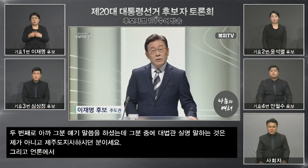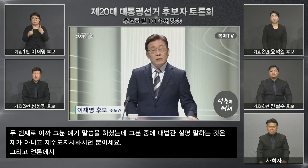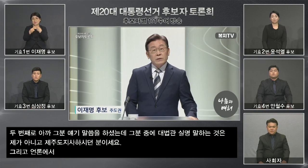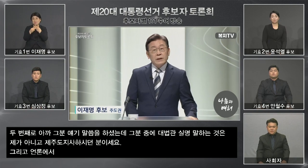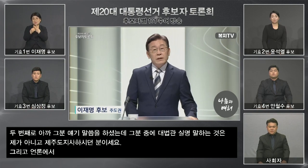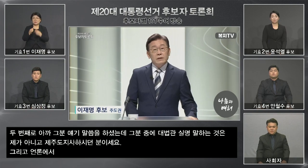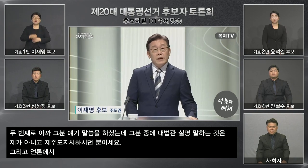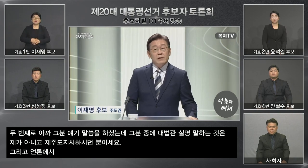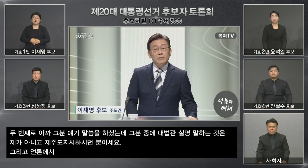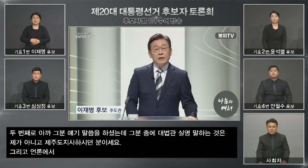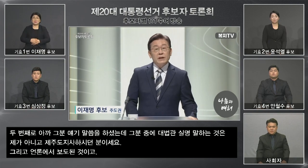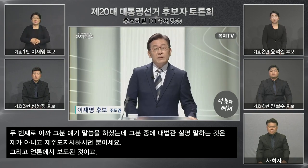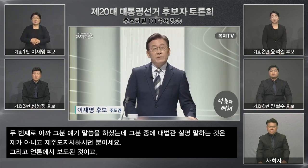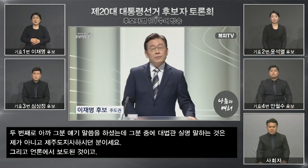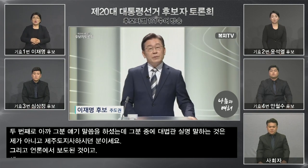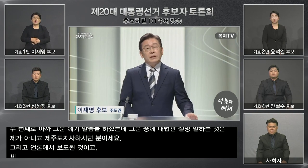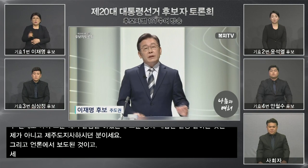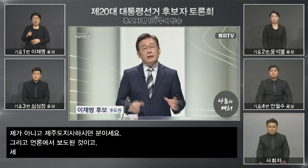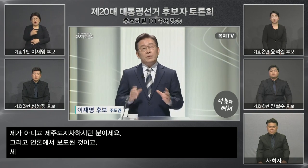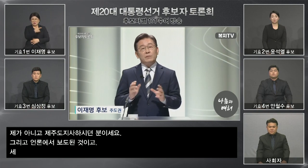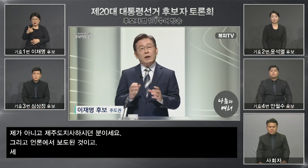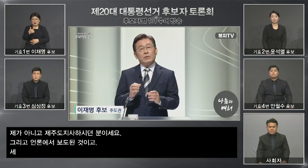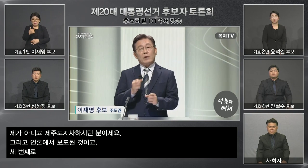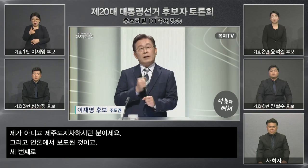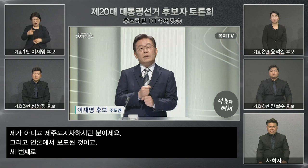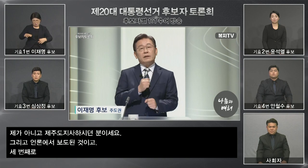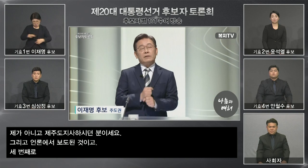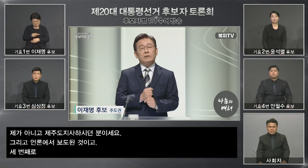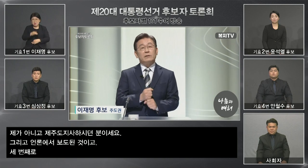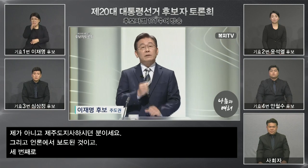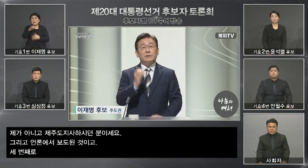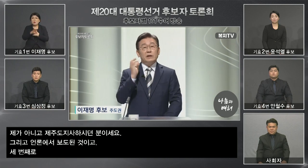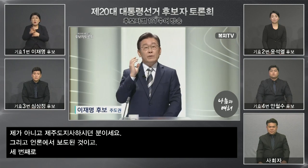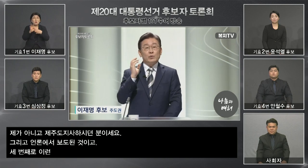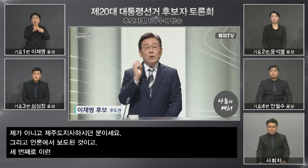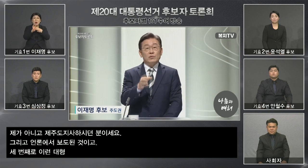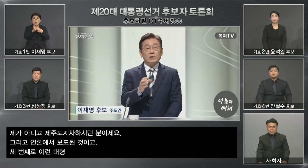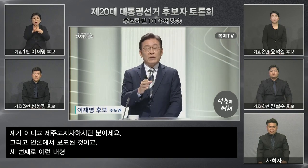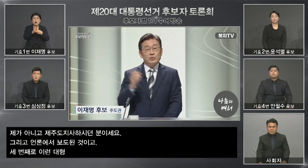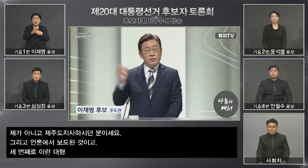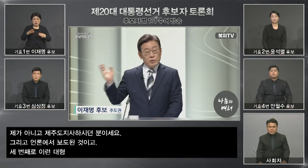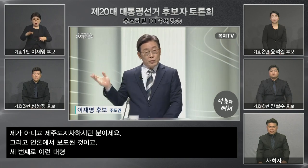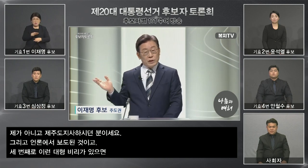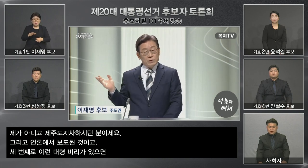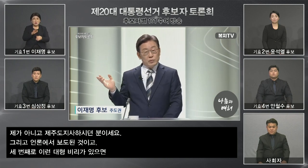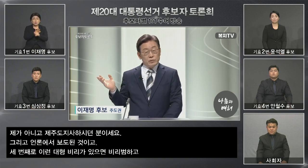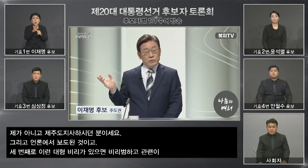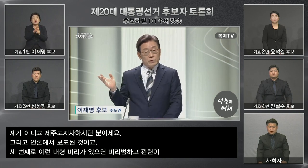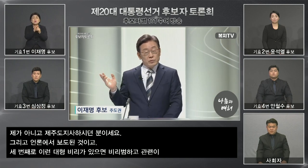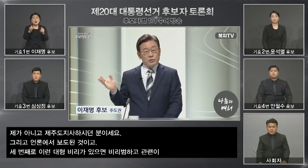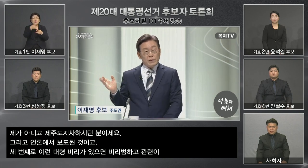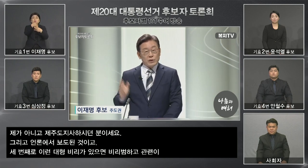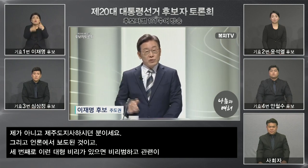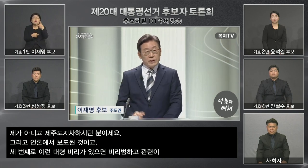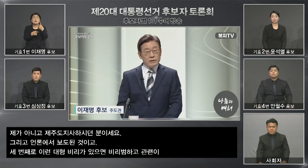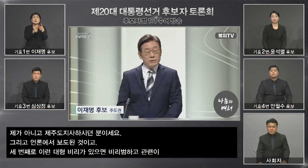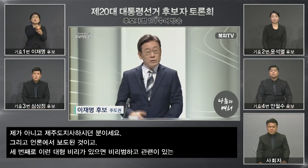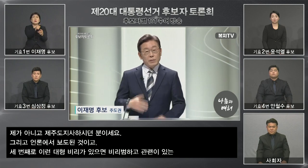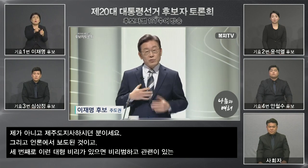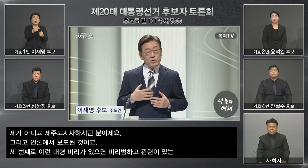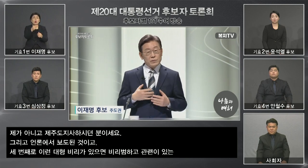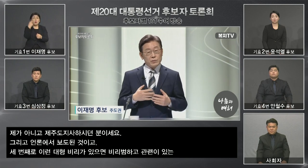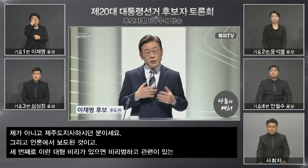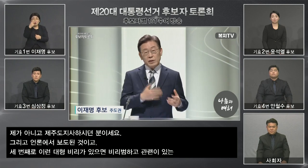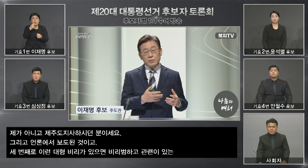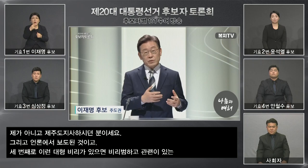이런 대형 비리가 있으면 비리범하고 관련이 있는 거는 그 비리범을 도와준 사람, 윤석열 후보 같은 분, 수사 봐주기.